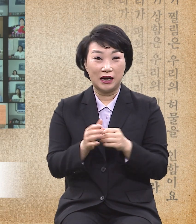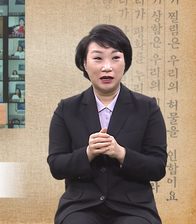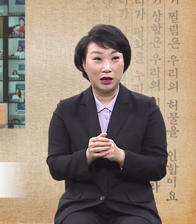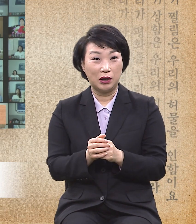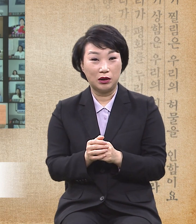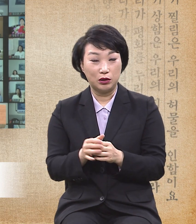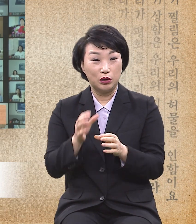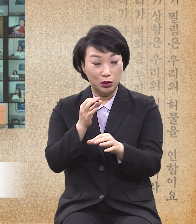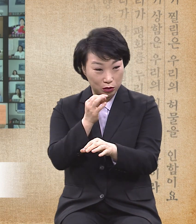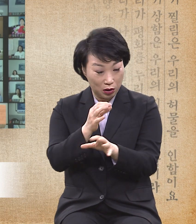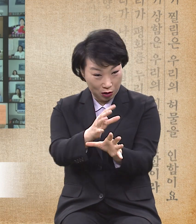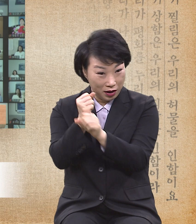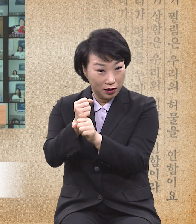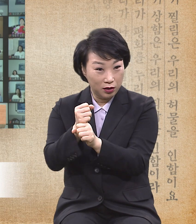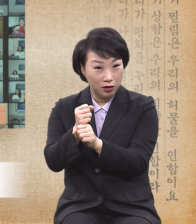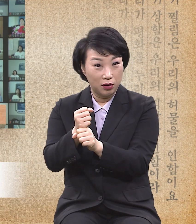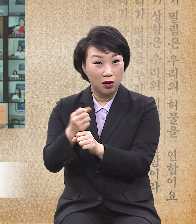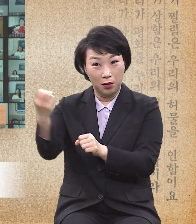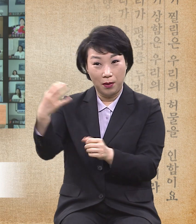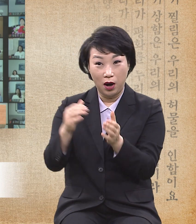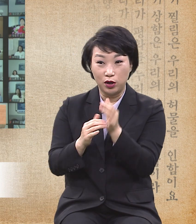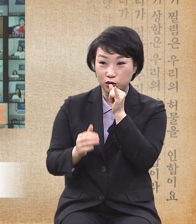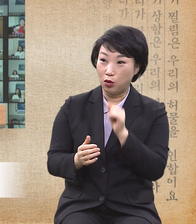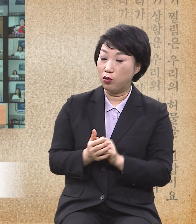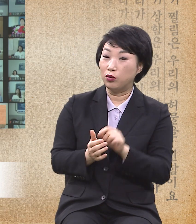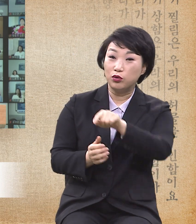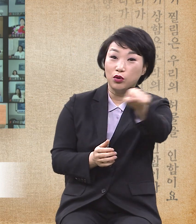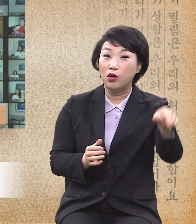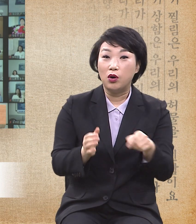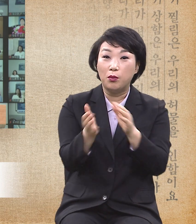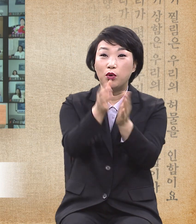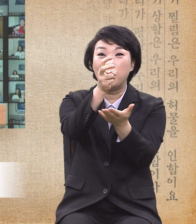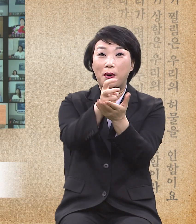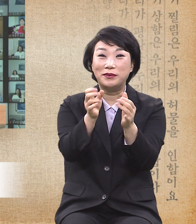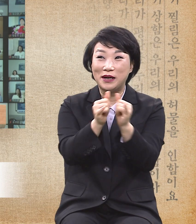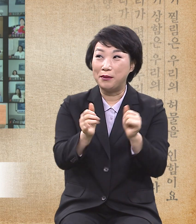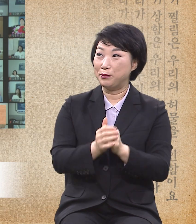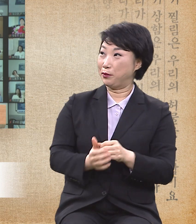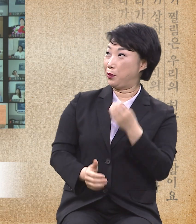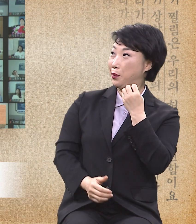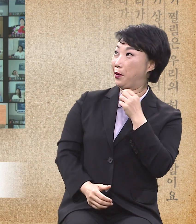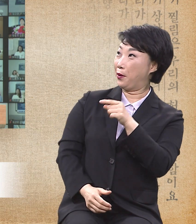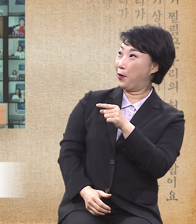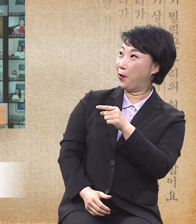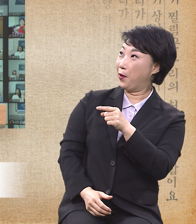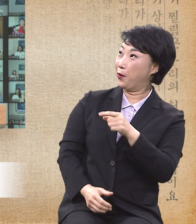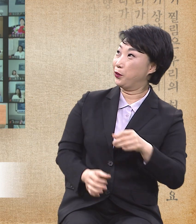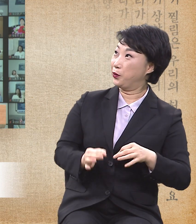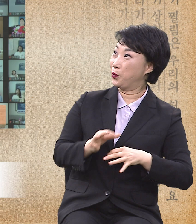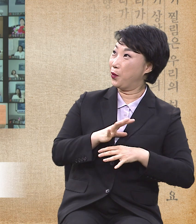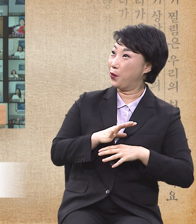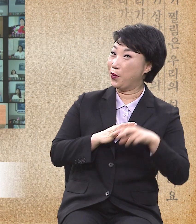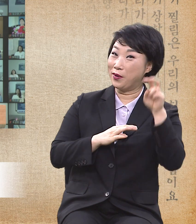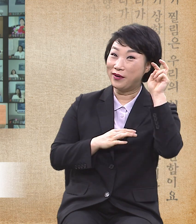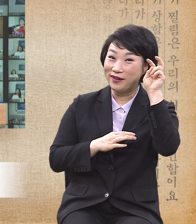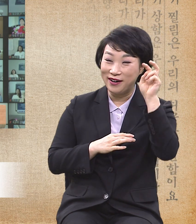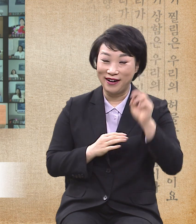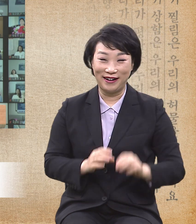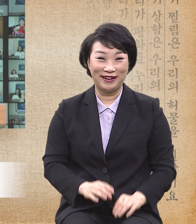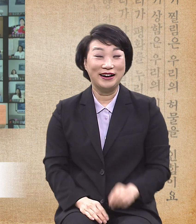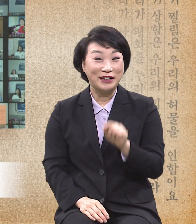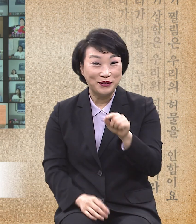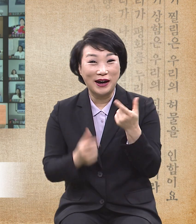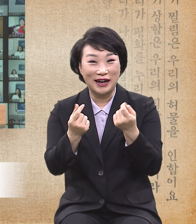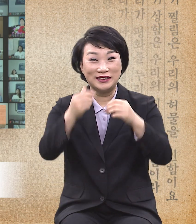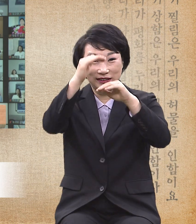때 소위 율법사인데 얼마나 놀랐을까. 바로